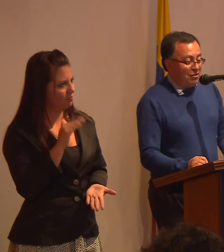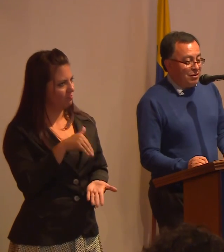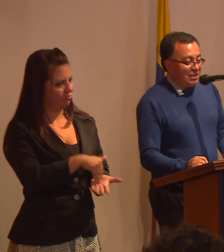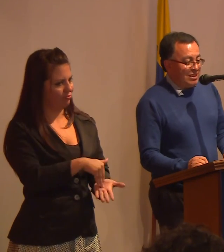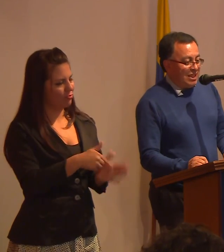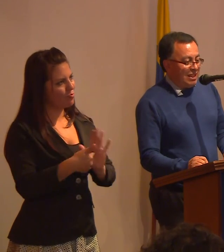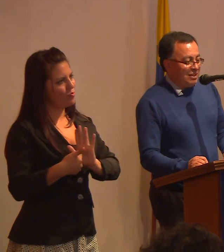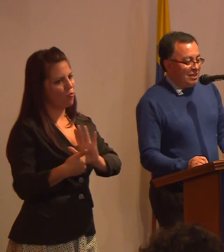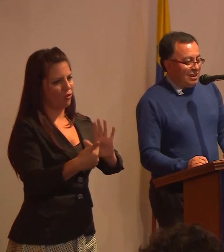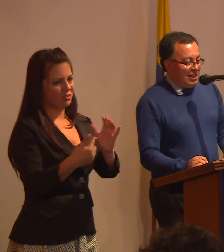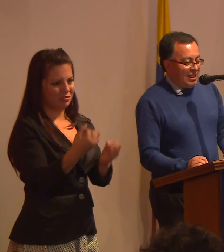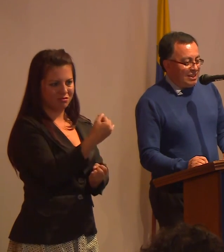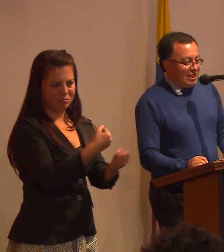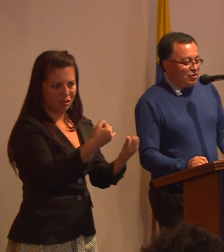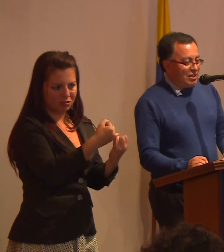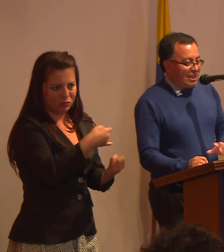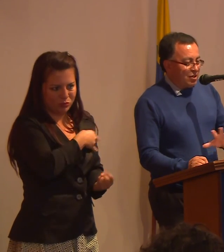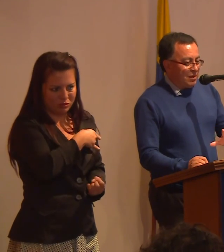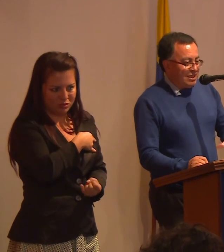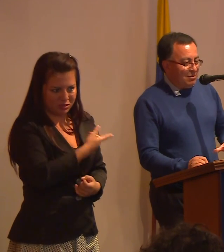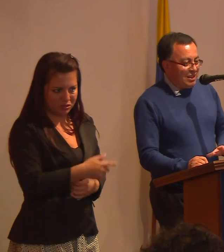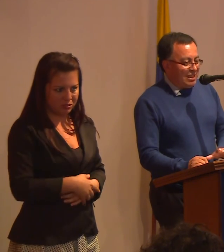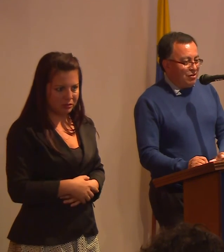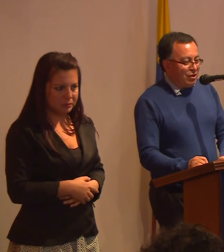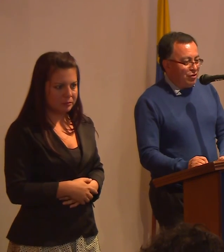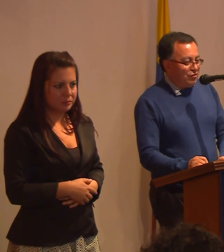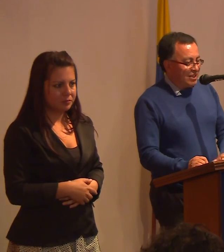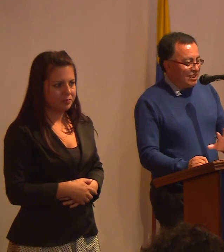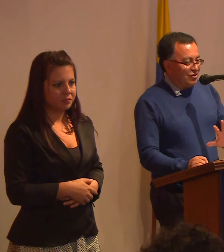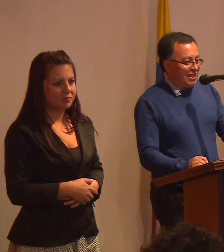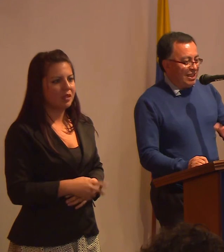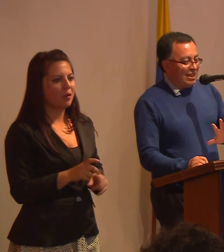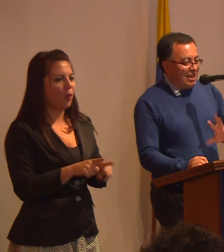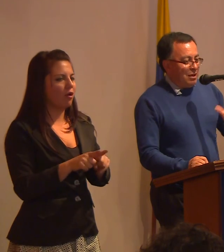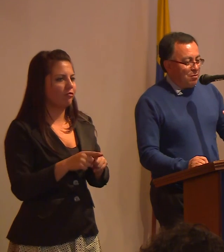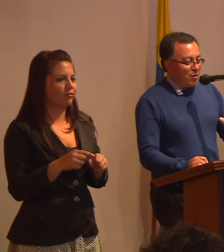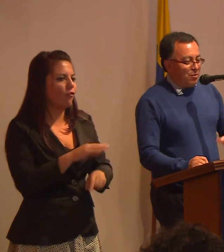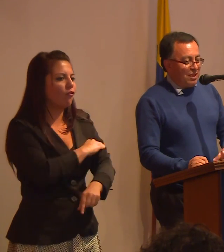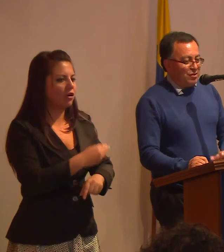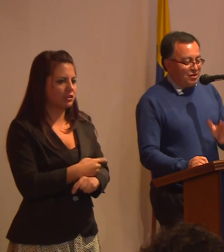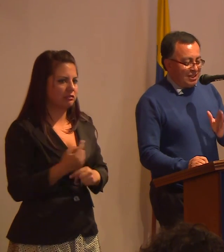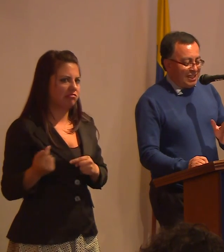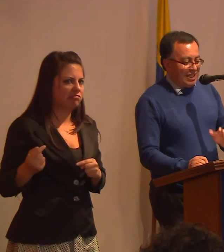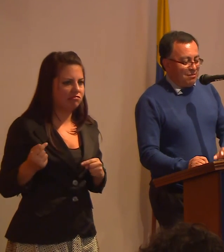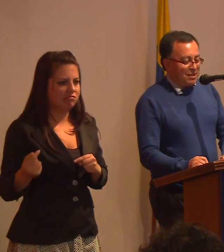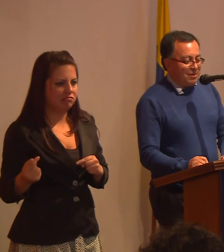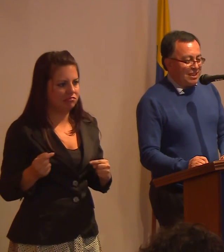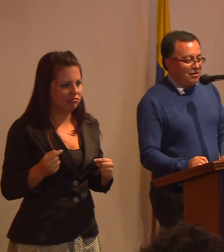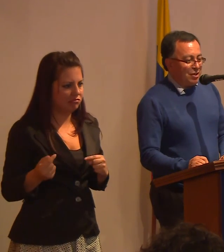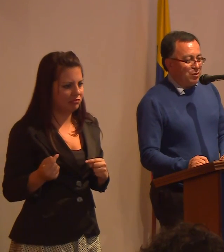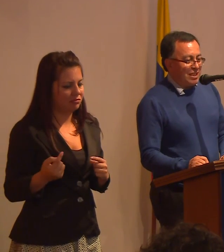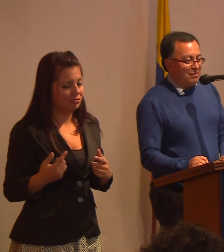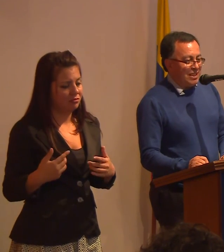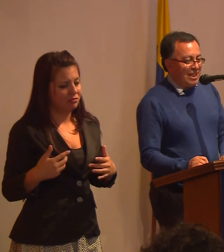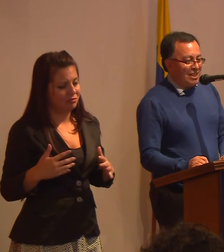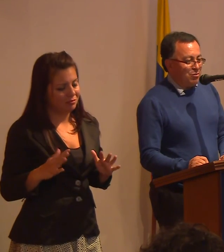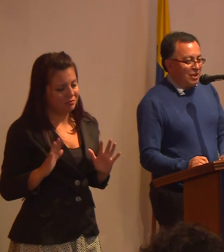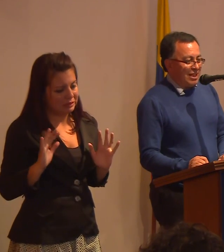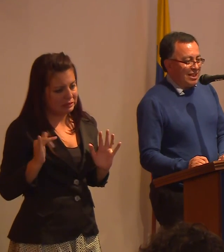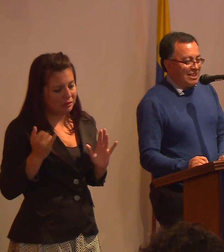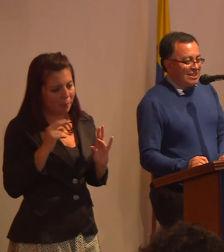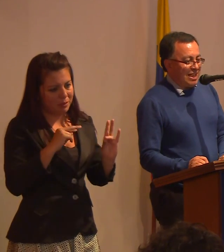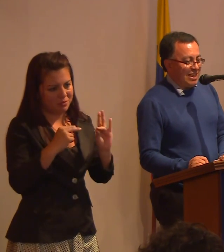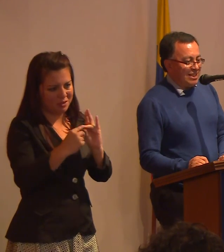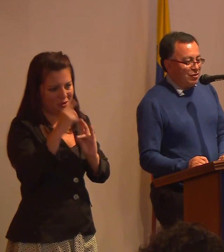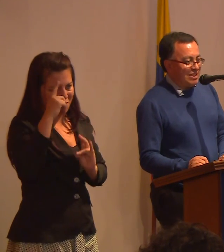de posicionar la universidad en ese concierto precisamente de juego de fuerzas, donde por lo menos desde la perspectiva gubernamental, como